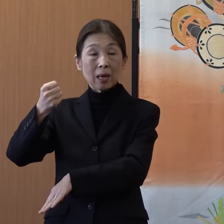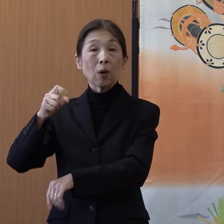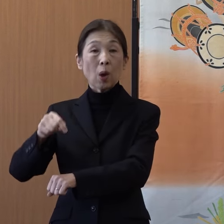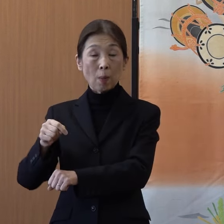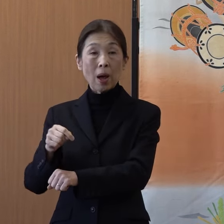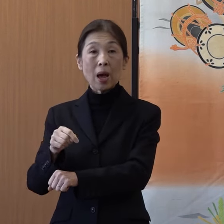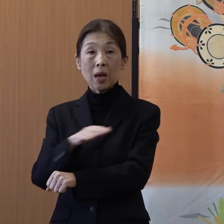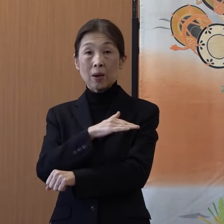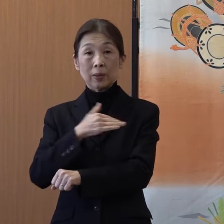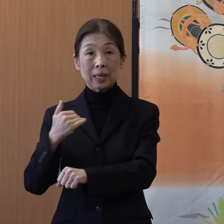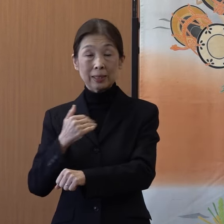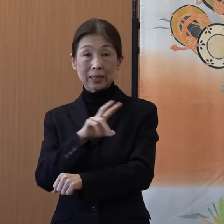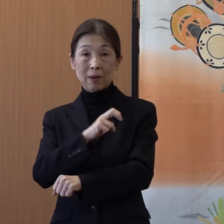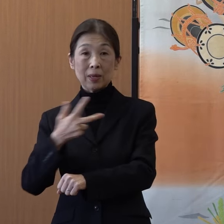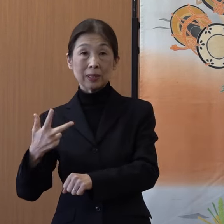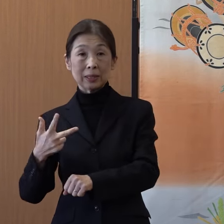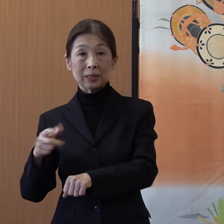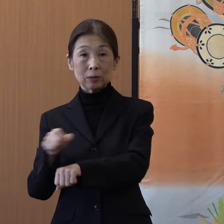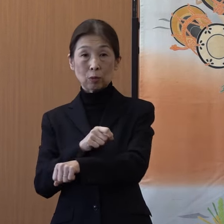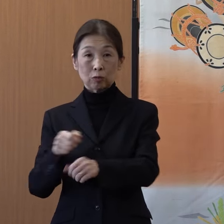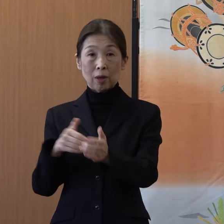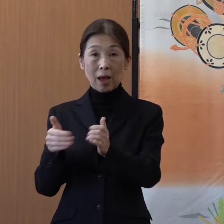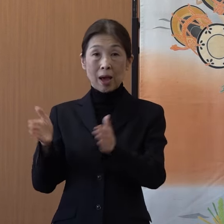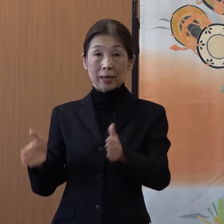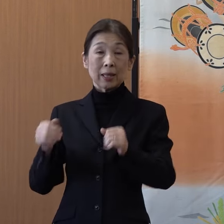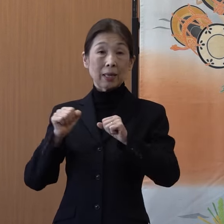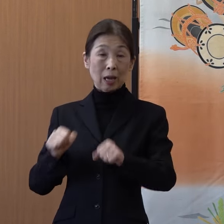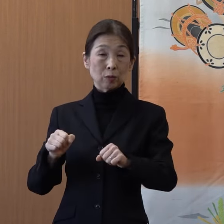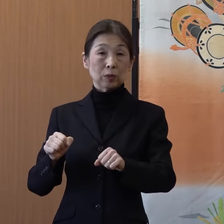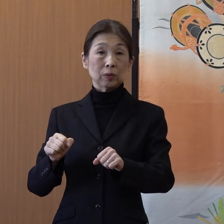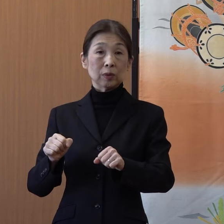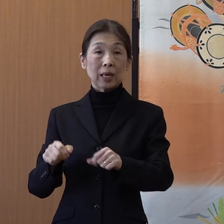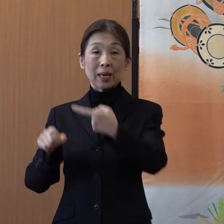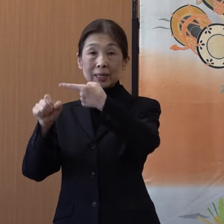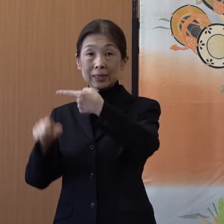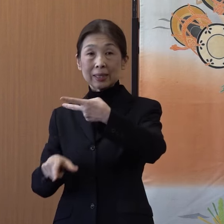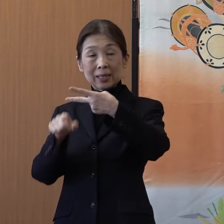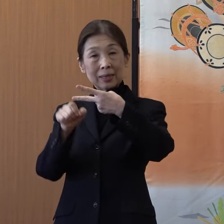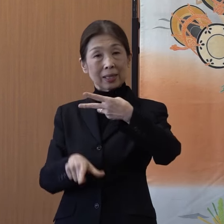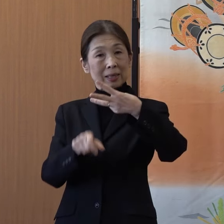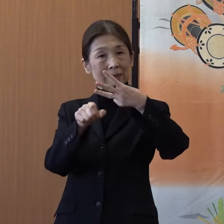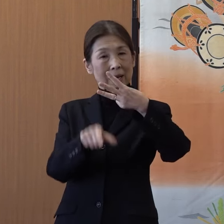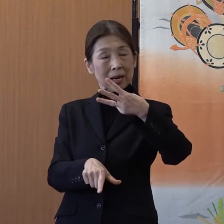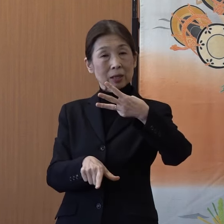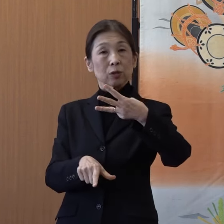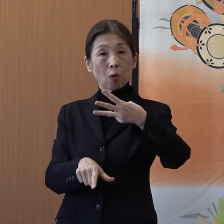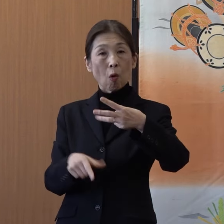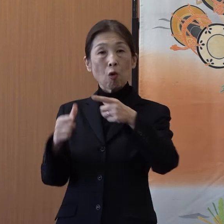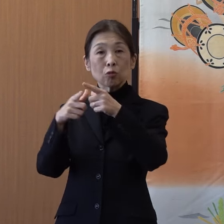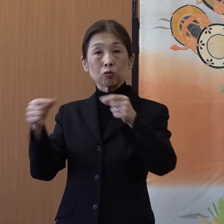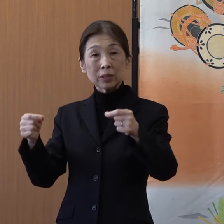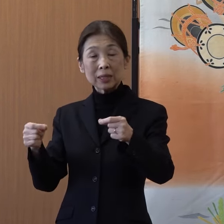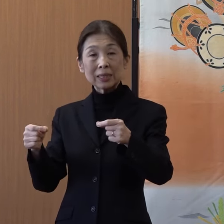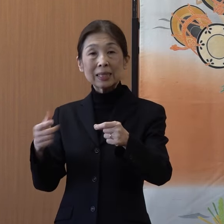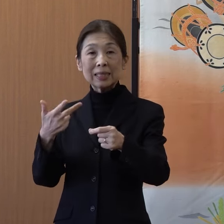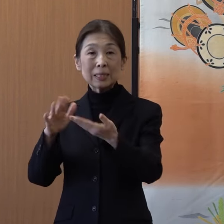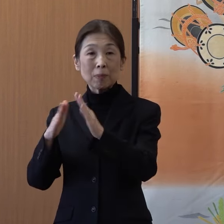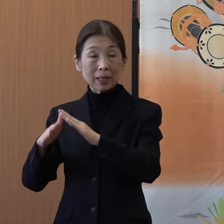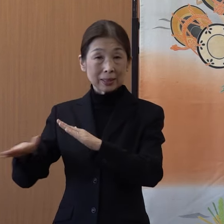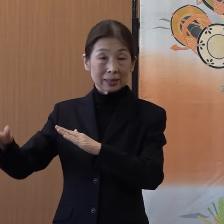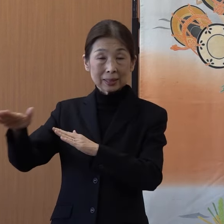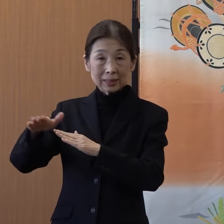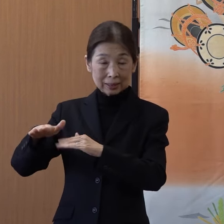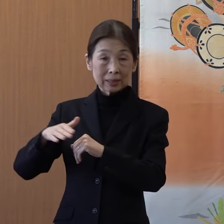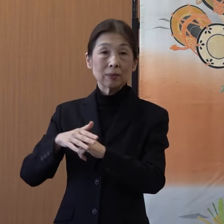自に行おうと。ただ1月2月と3月にかけてもですが、国や地方公共団体あるいは